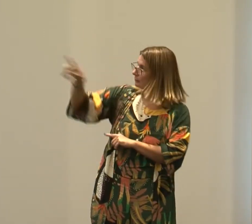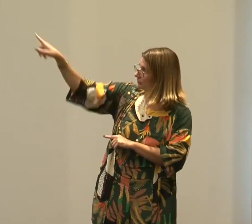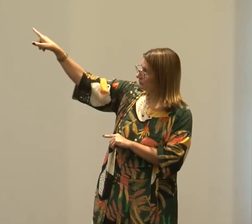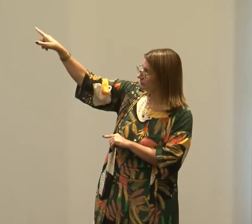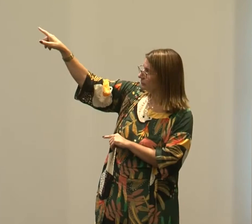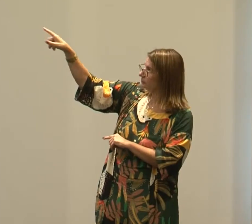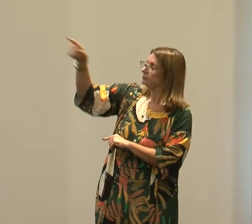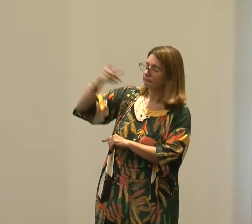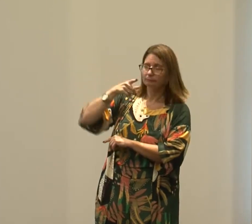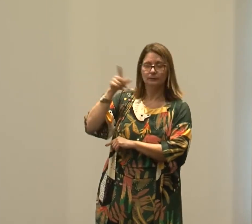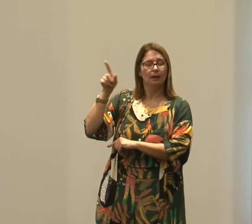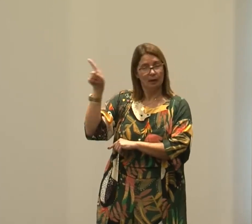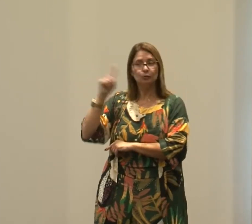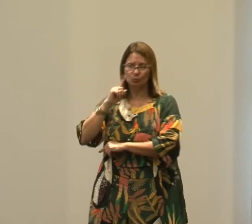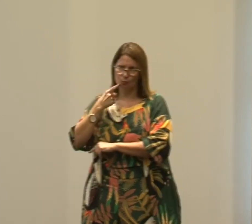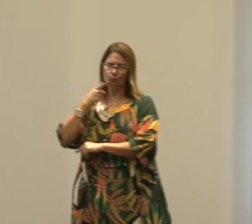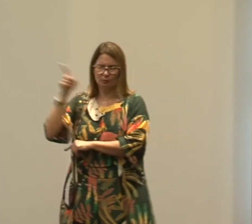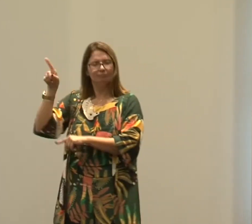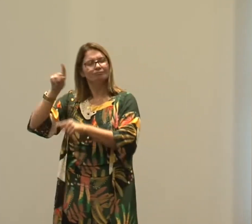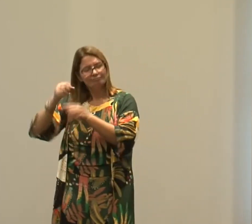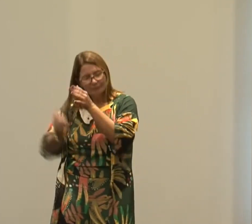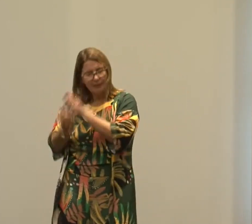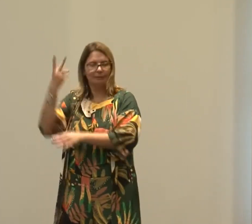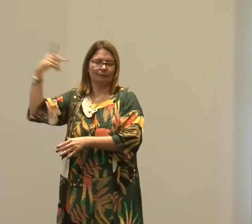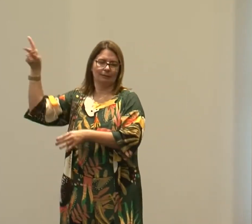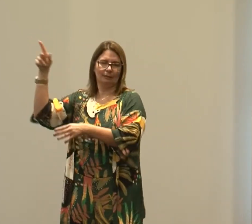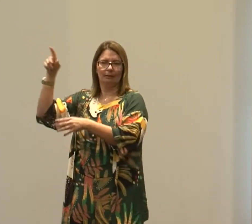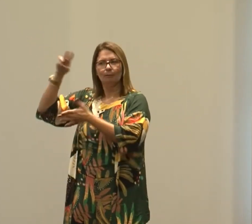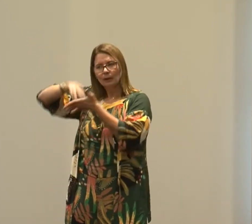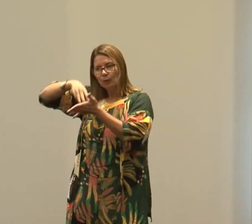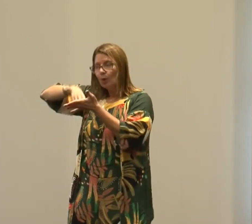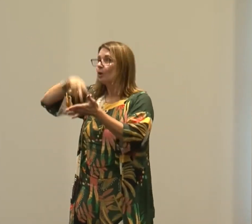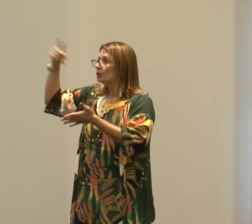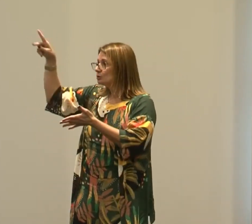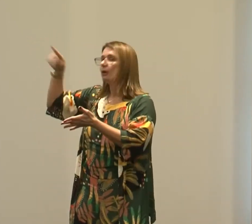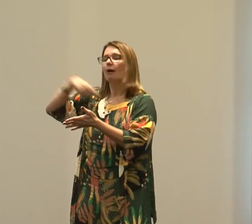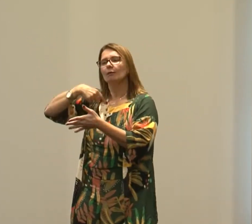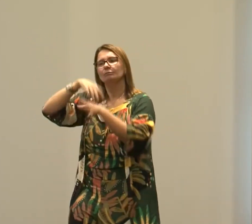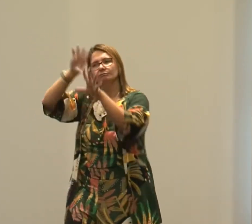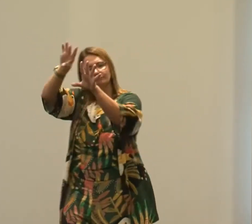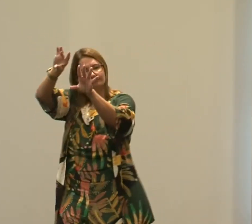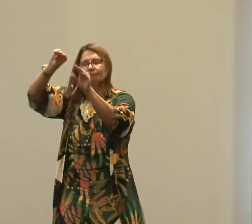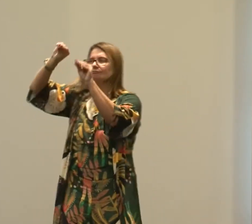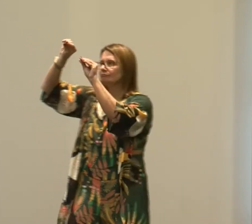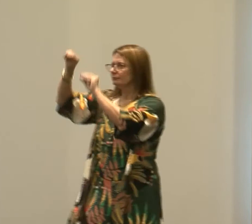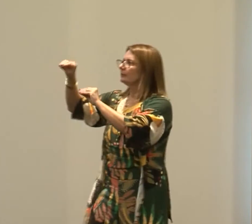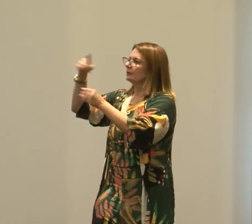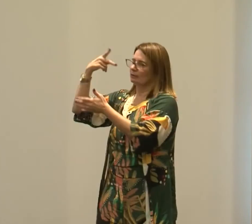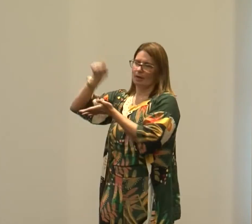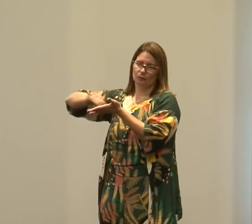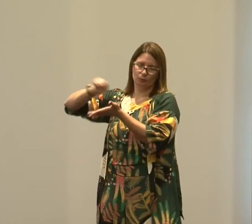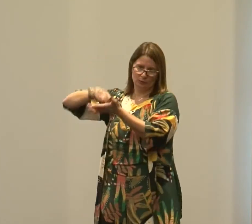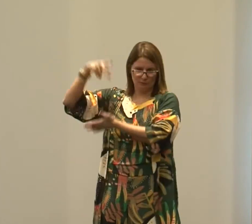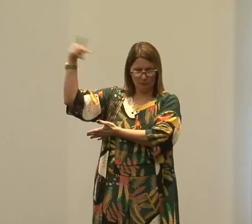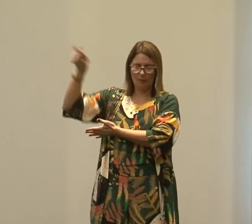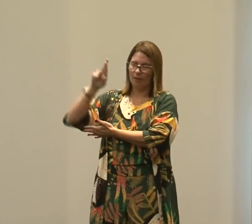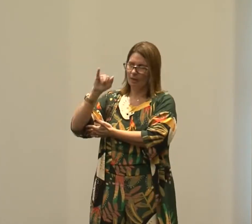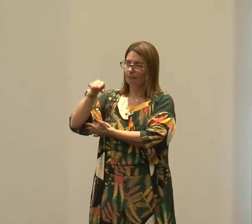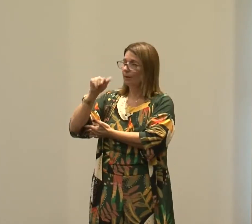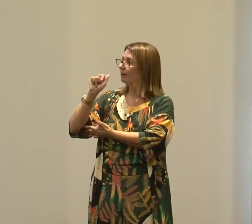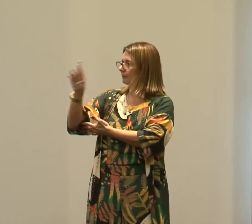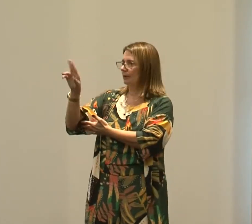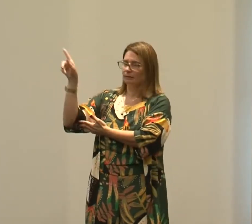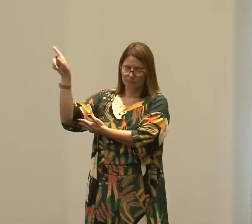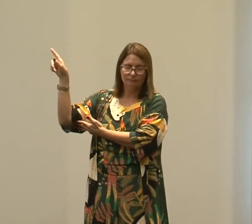Rimar, ele já fez algo parecido, é um professor surdo, e ele criou essa metodologia, eu peguei